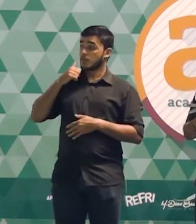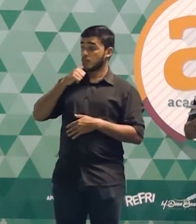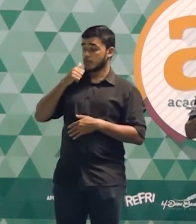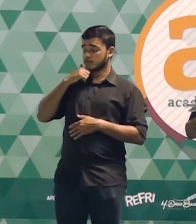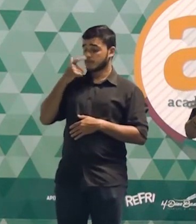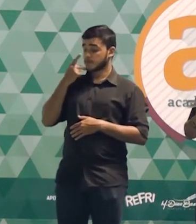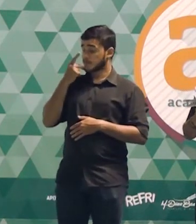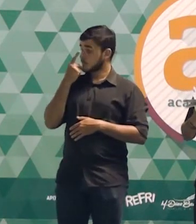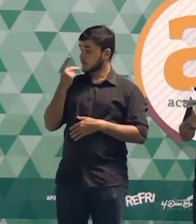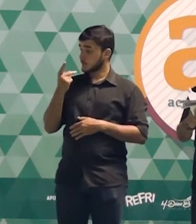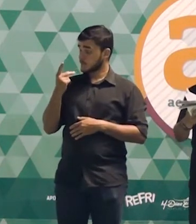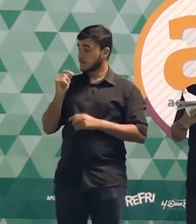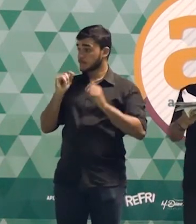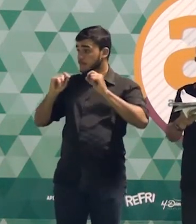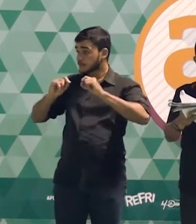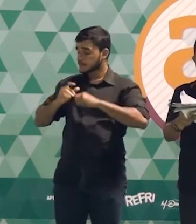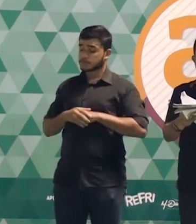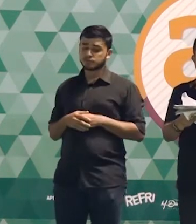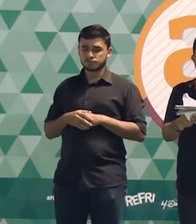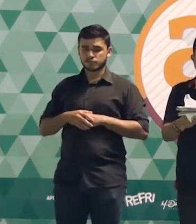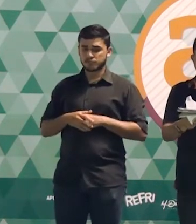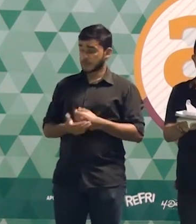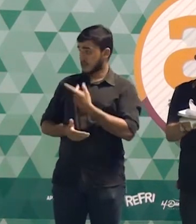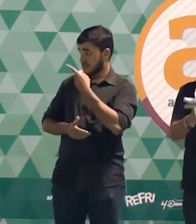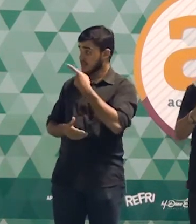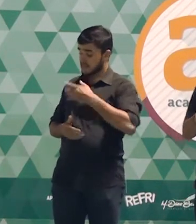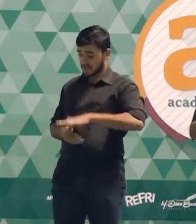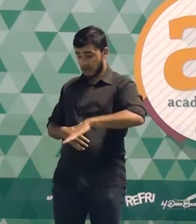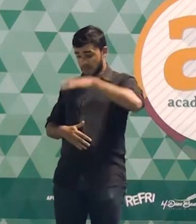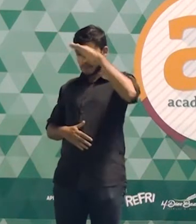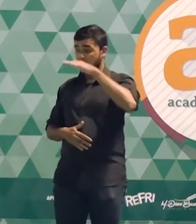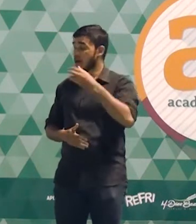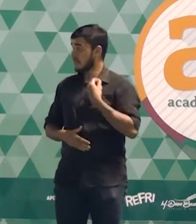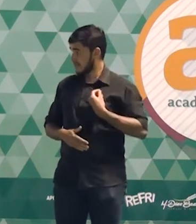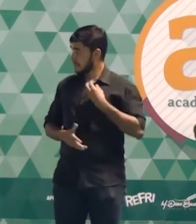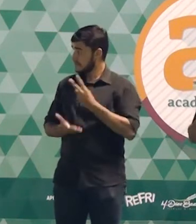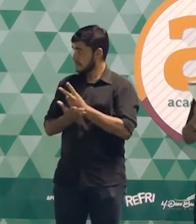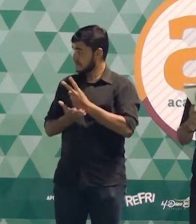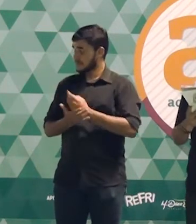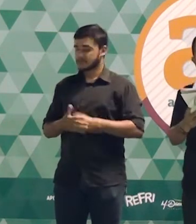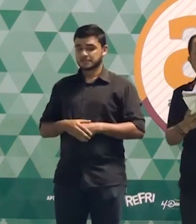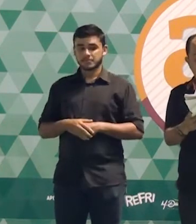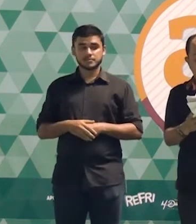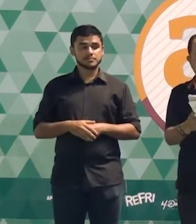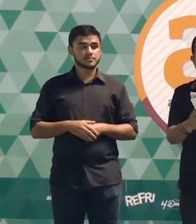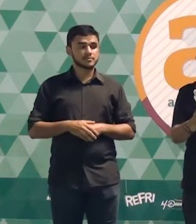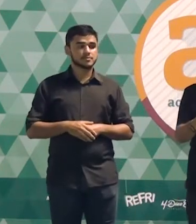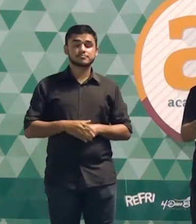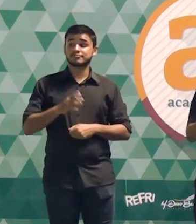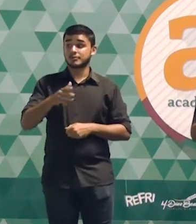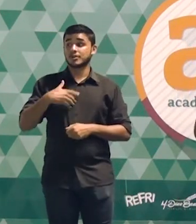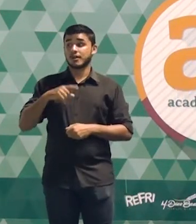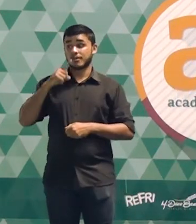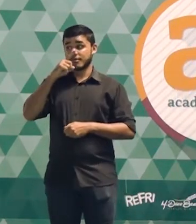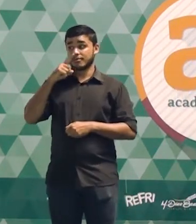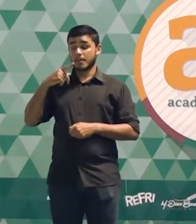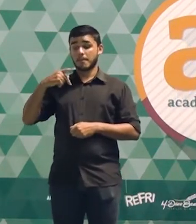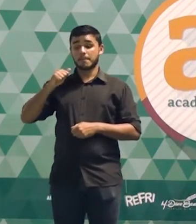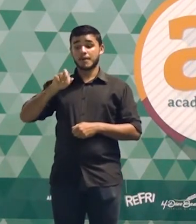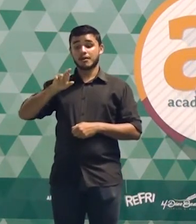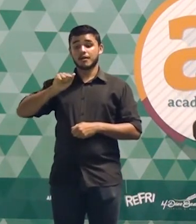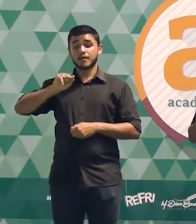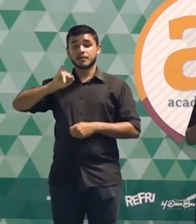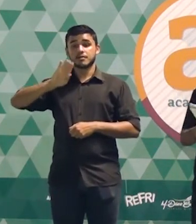acrescentou desanimado e com pudor: pois como o senhor vê, eu vinguei, pois é. Também no sertão da Paraíba, a promessa é questão de